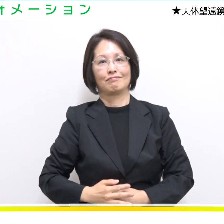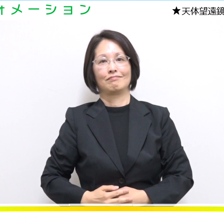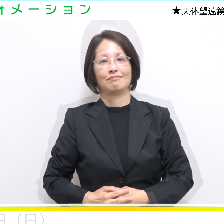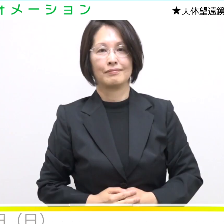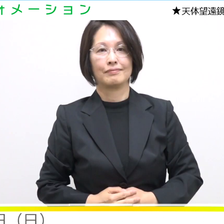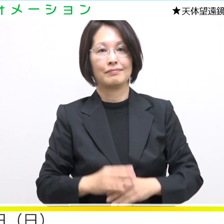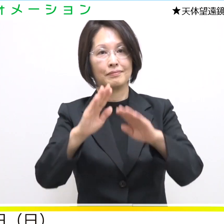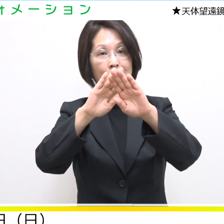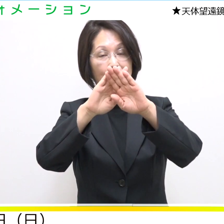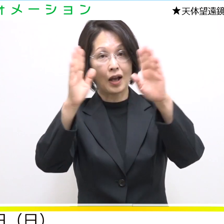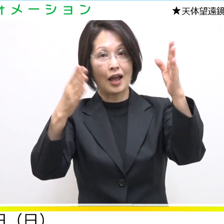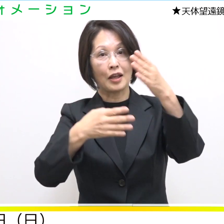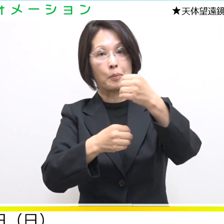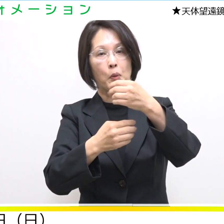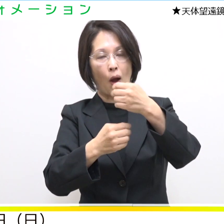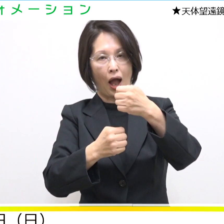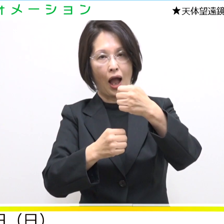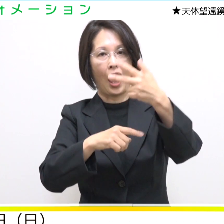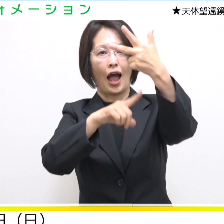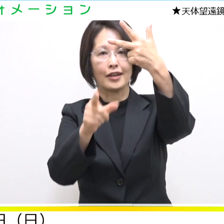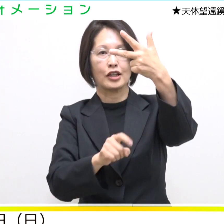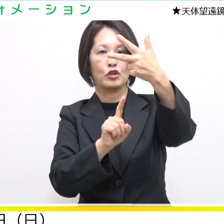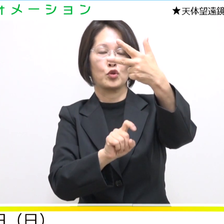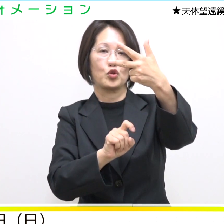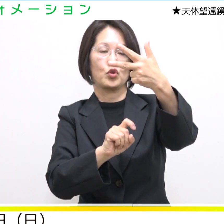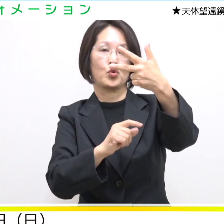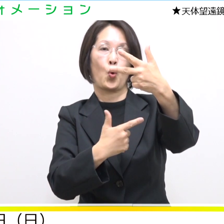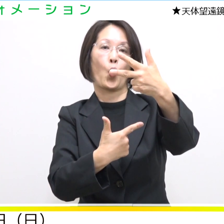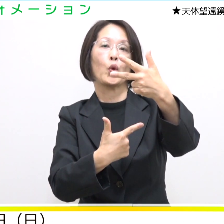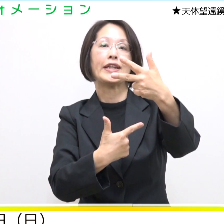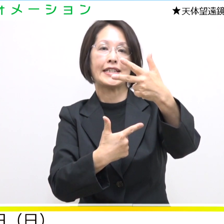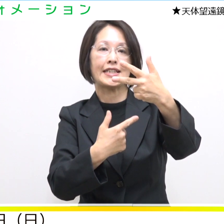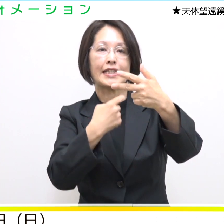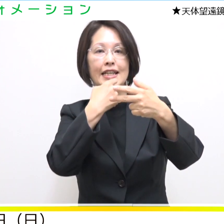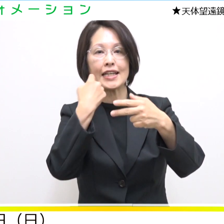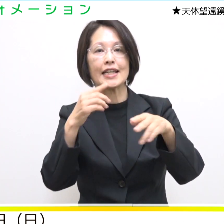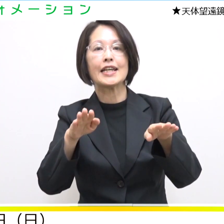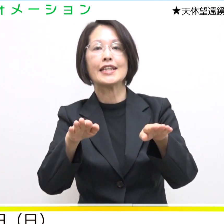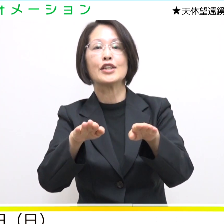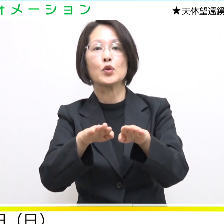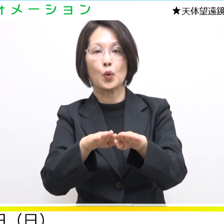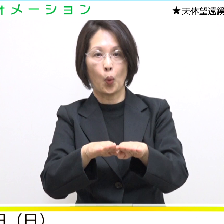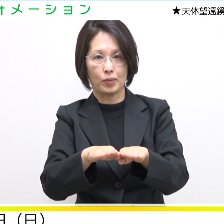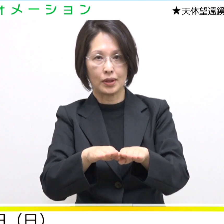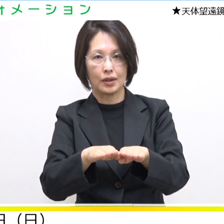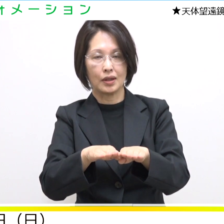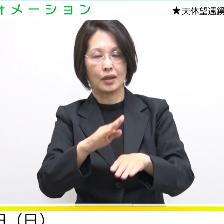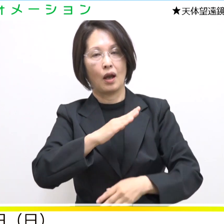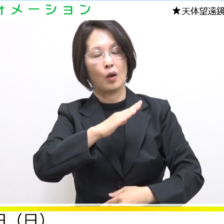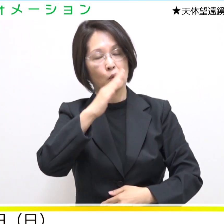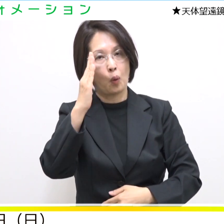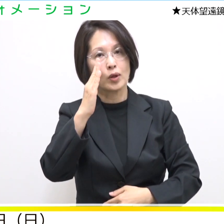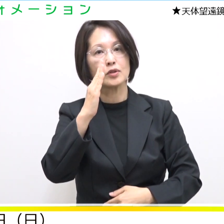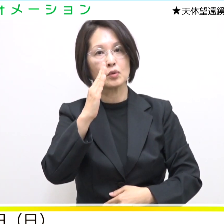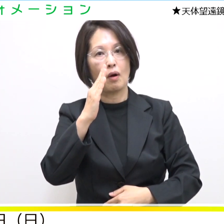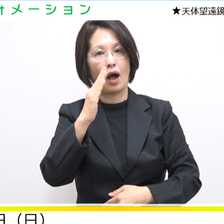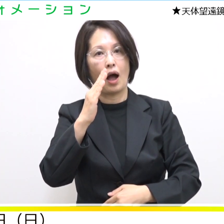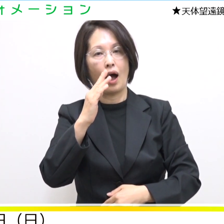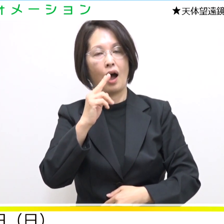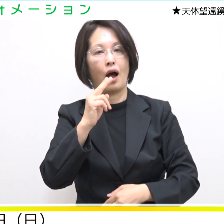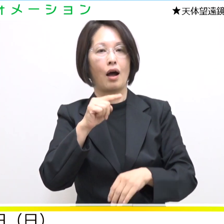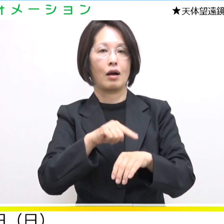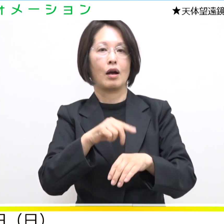か開催は7月16日日曜日当日